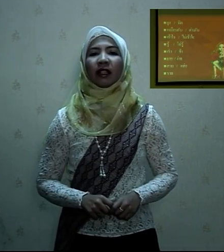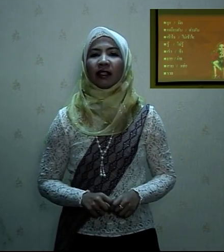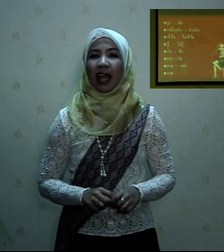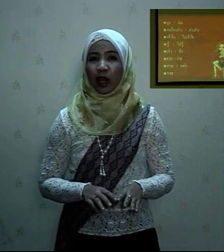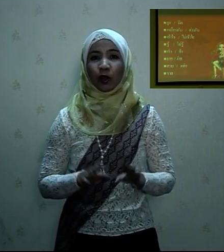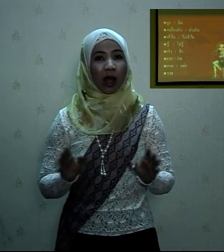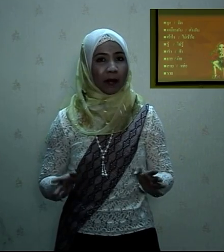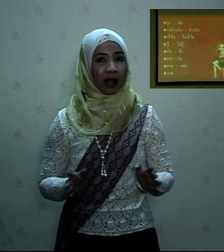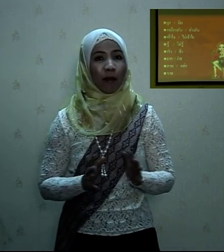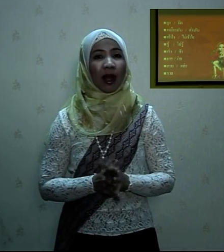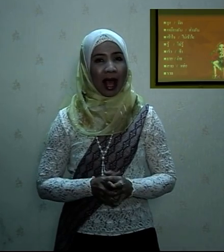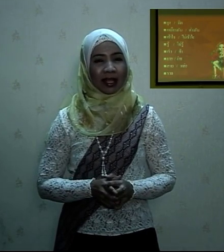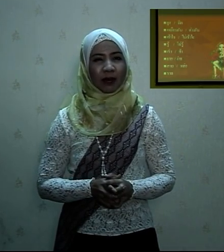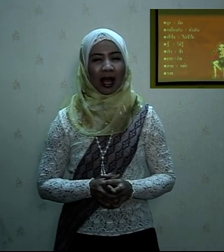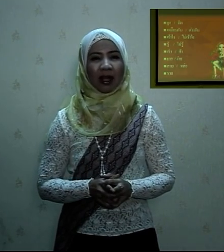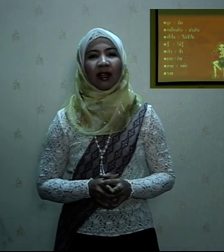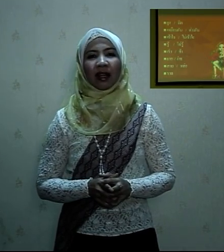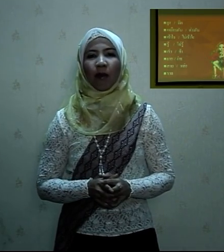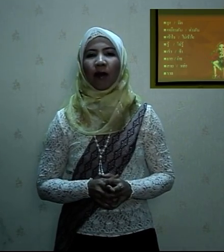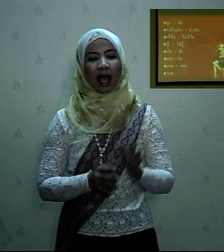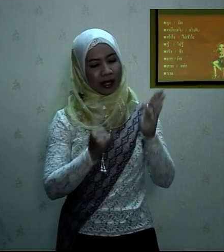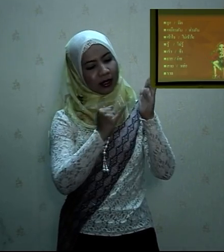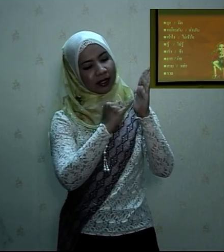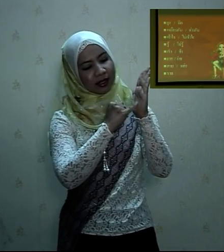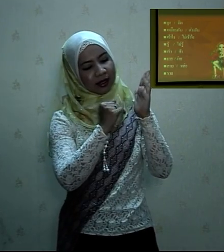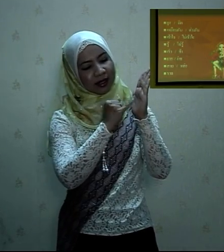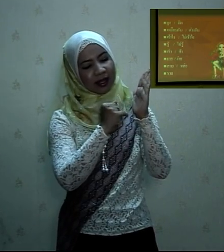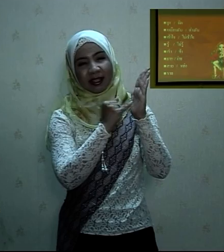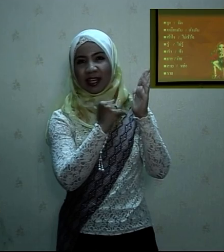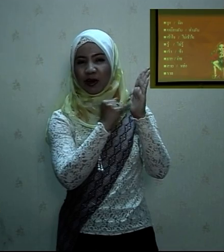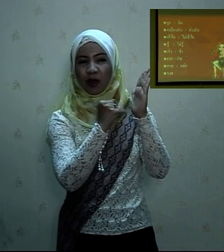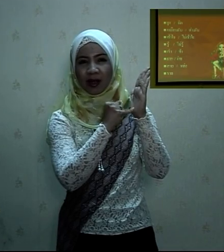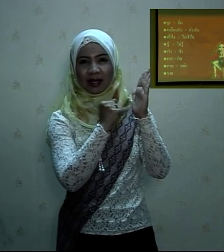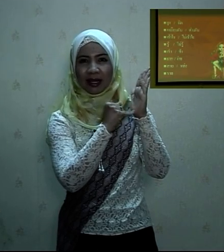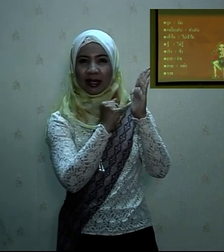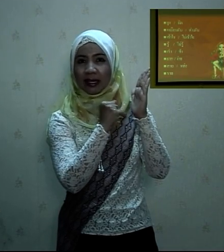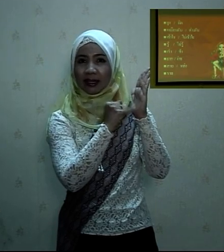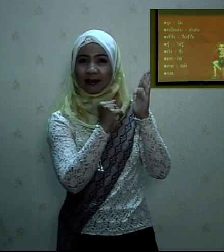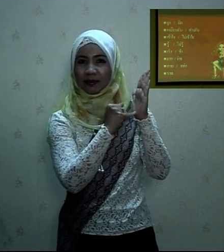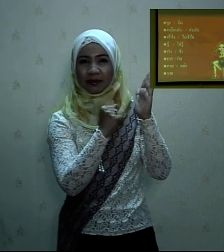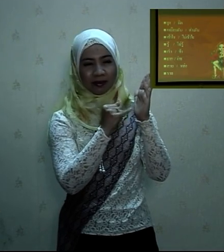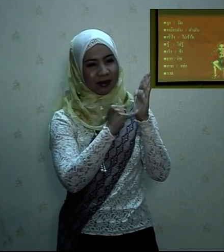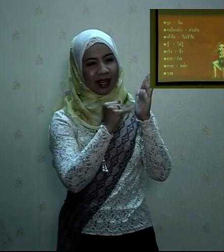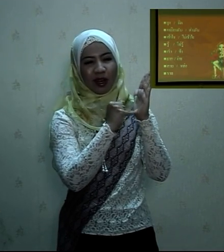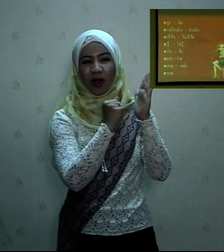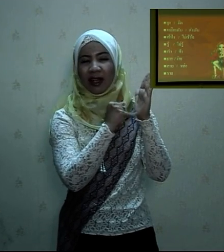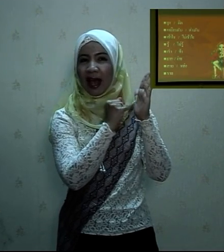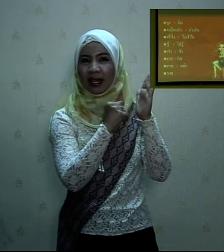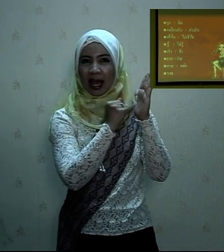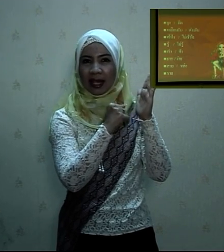ยากก็ตรงข้ามกับคำว่าง่ายใช่ไหมคะคำว่าง่ายก็คือใช้นิ้วก้อยสะกิดนิดนึงเล็กน้อยง่ายง่ายง่